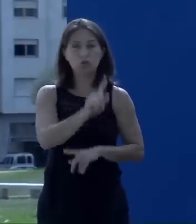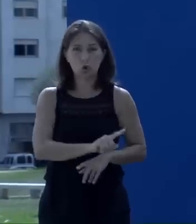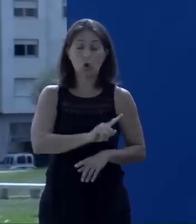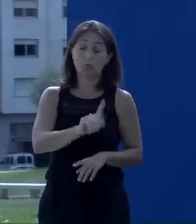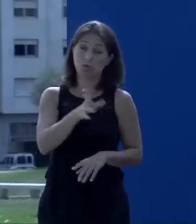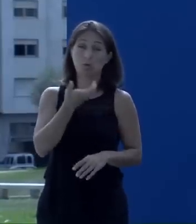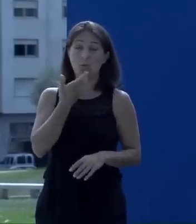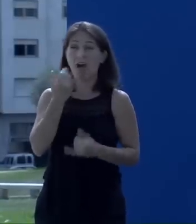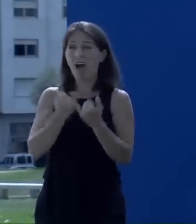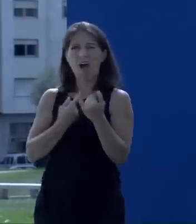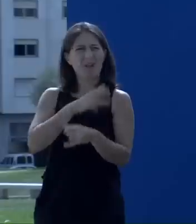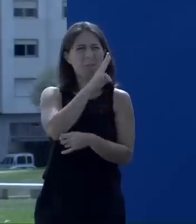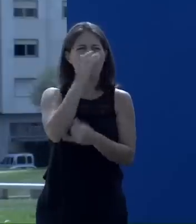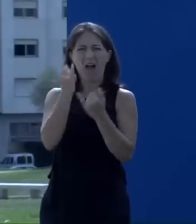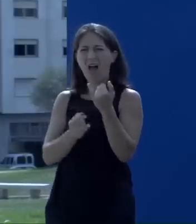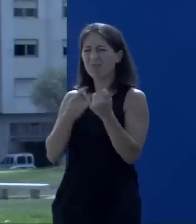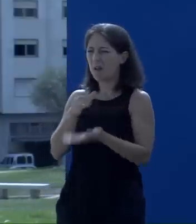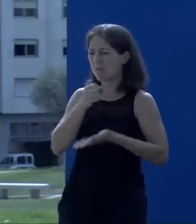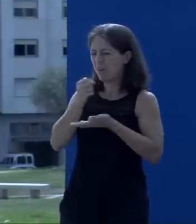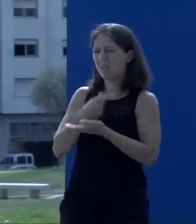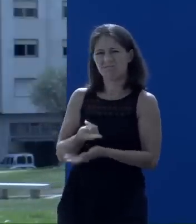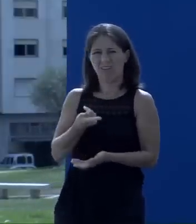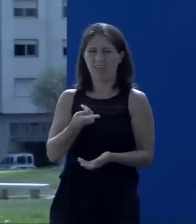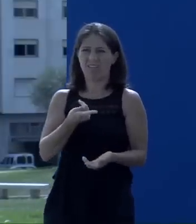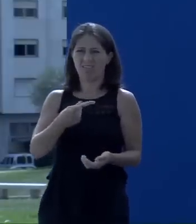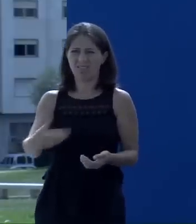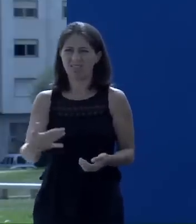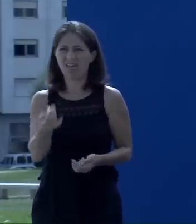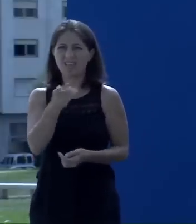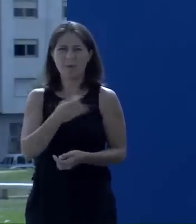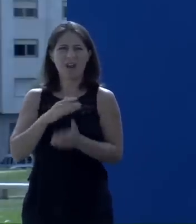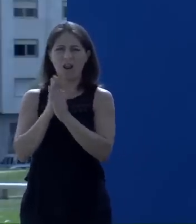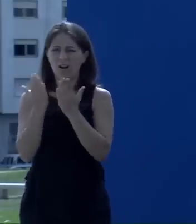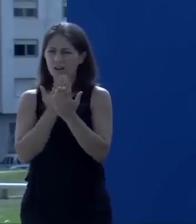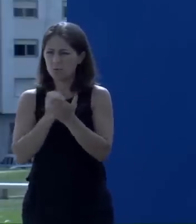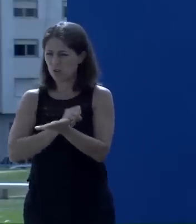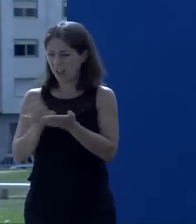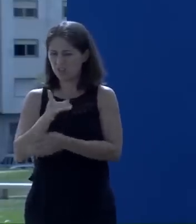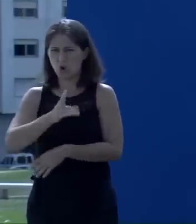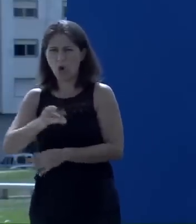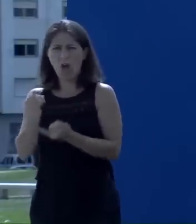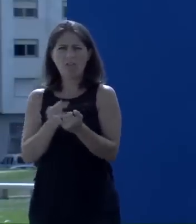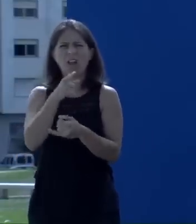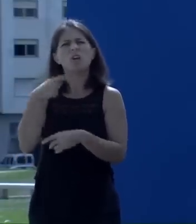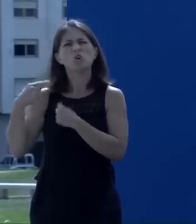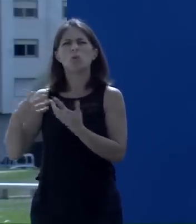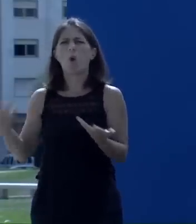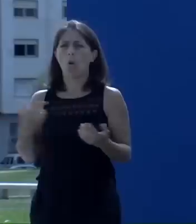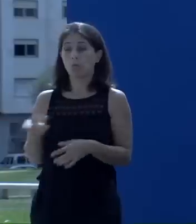o estudantado, con carentes bolsas de estudo ou sen gratuidade dos libros, por exemplo, fan co que para